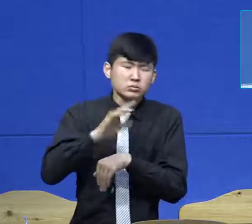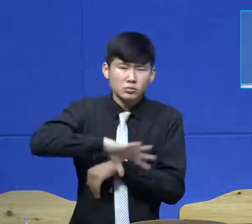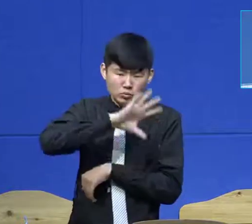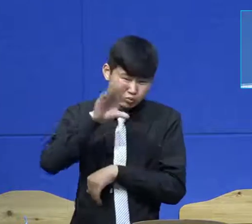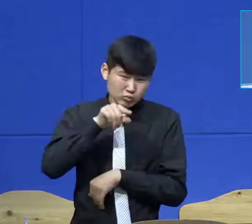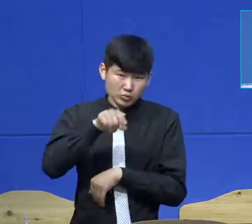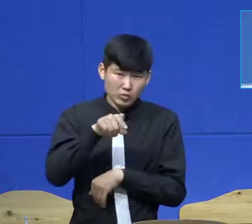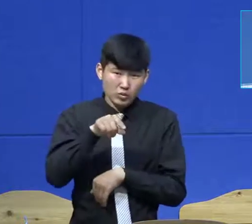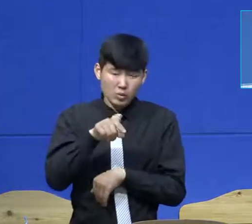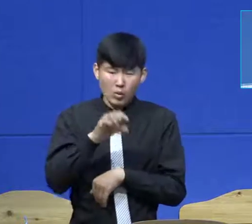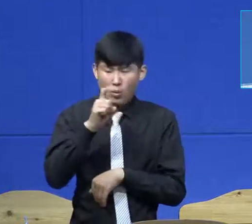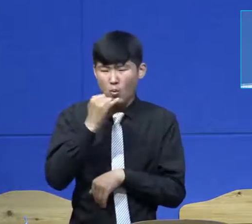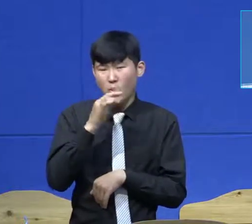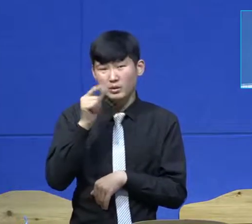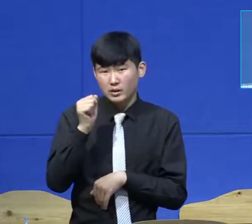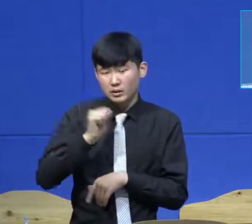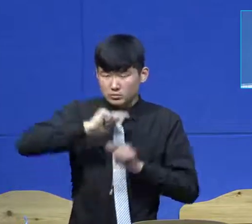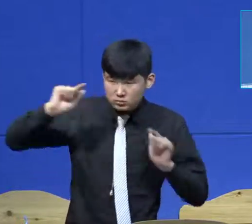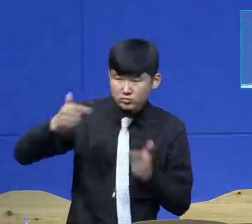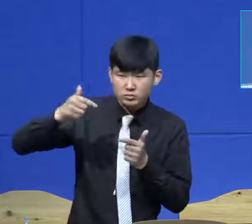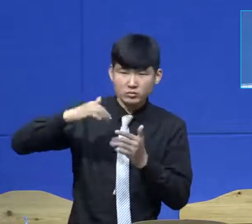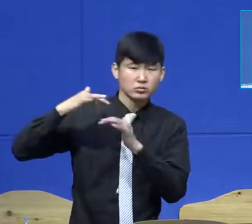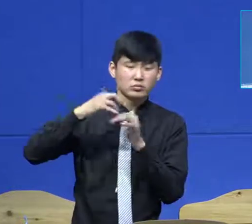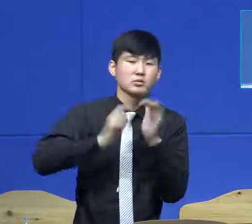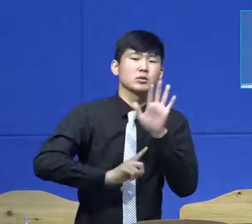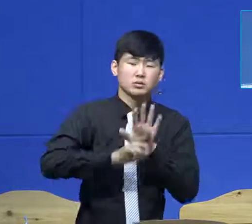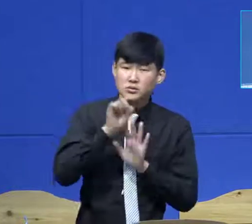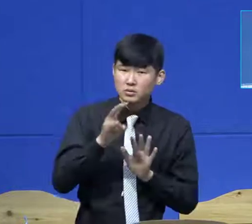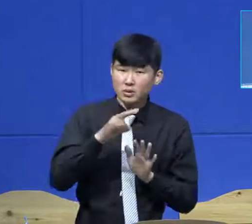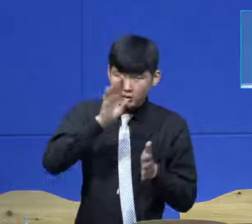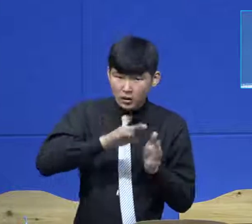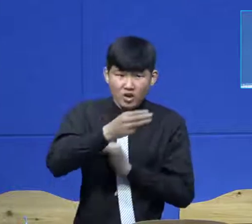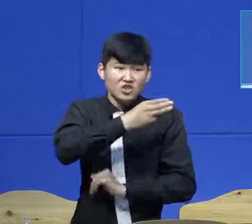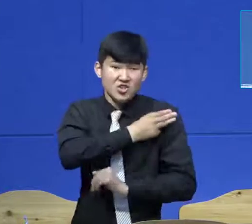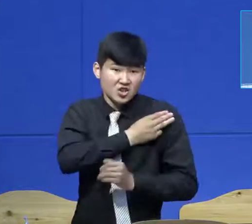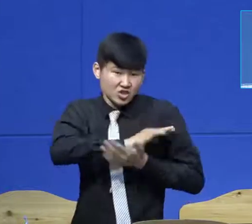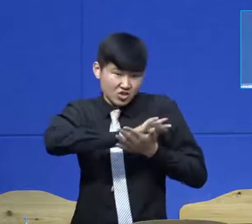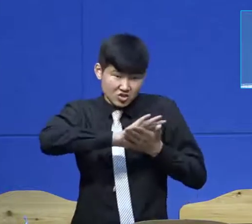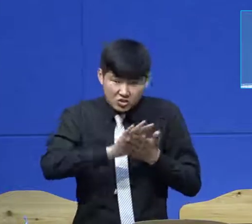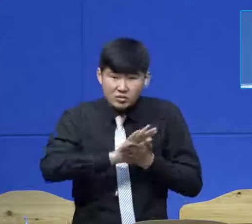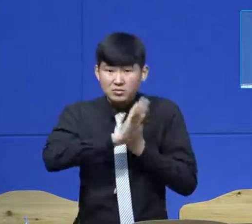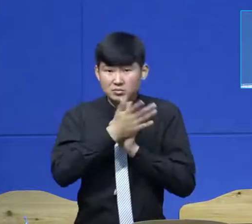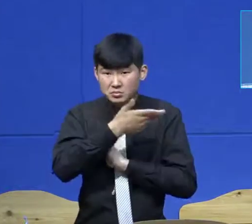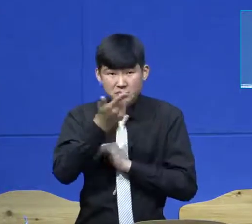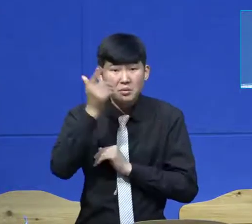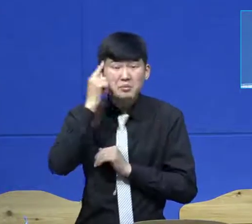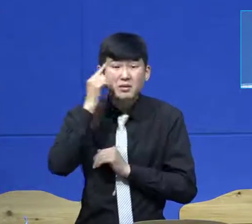суртал ухуулгыг эсэргүүцээ тэмцэлдэж эхэлсэн. Тим учраас шашны шинжилгээг бий болгосон биз дээ. Та бүхэн мэднэ тийм